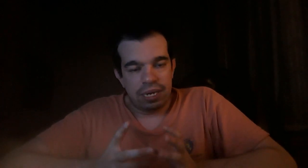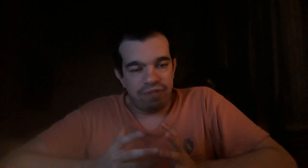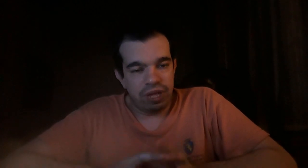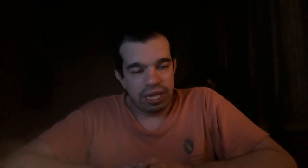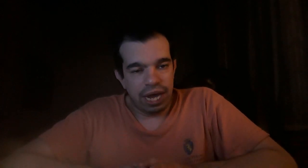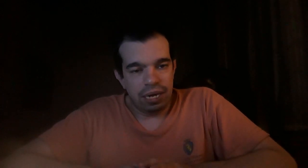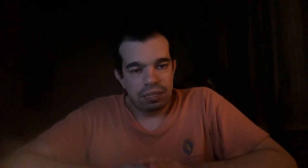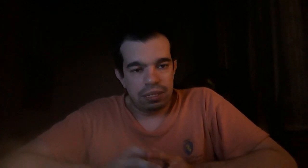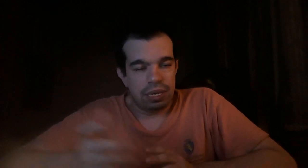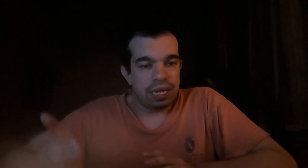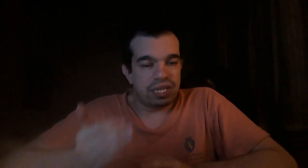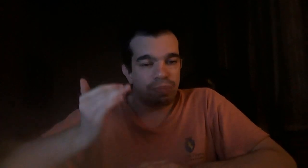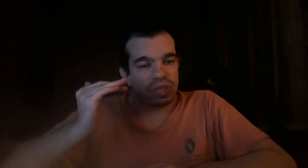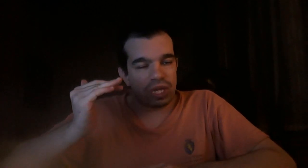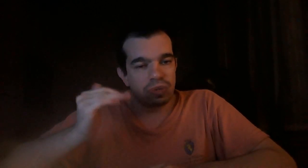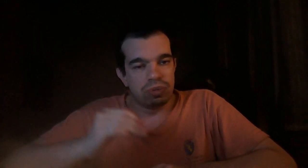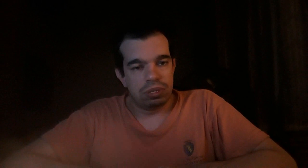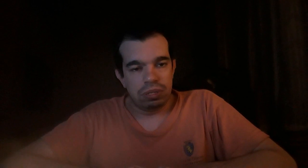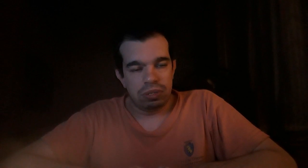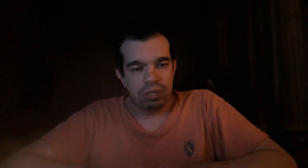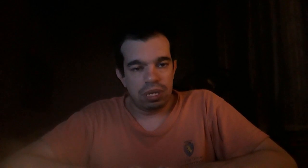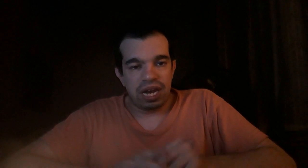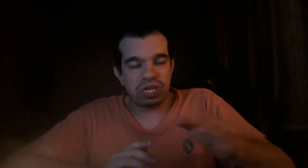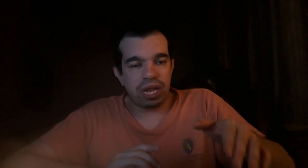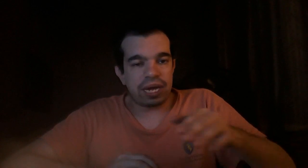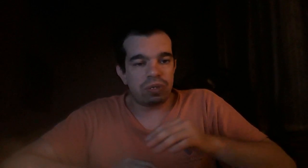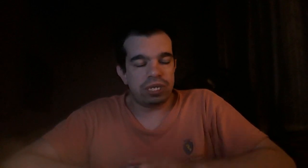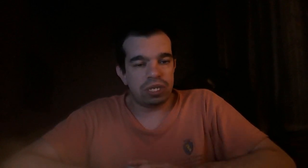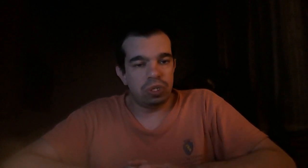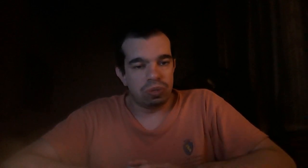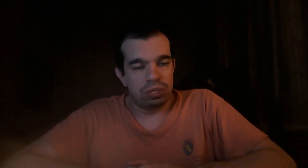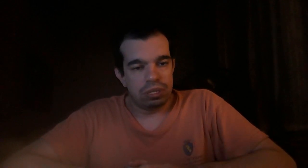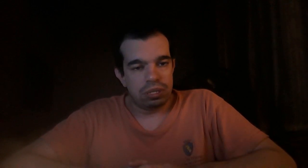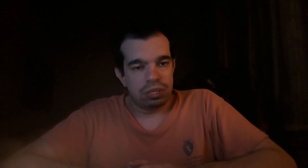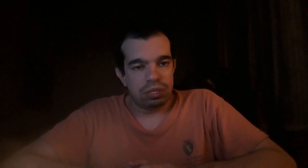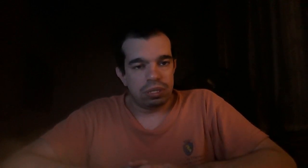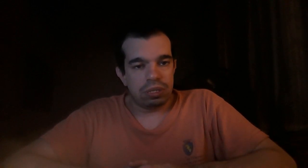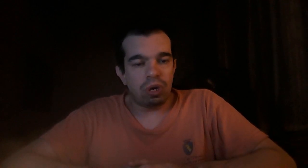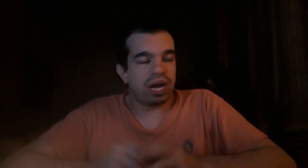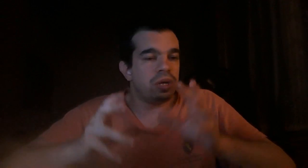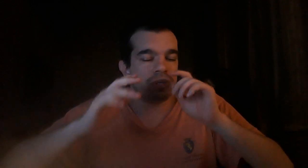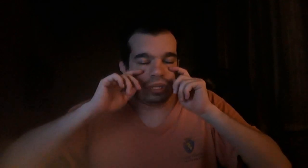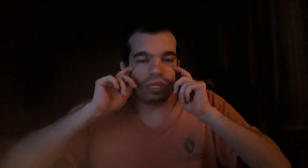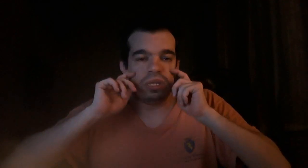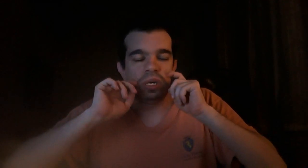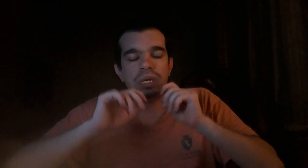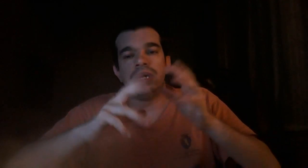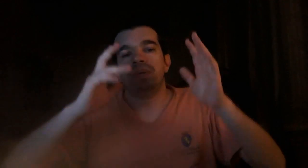la figlia e se la porta su, lasciando la carrozzina giù. Ora io...